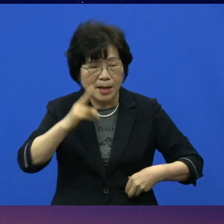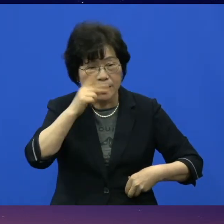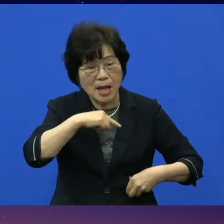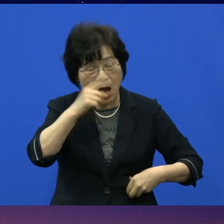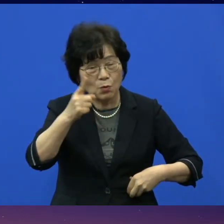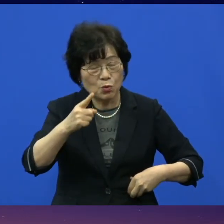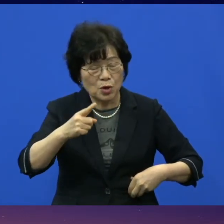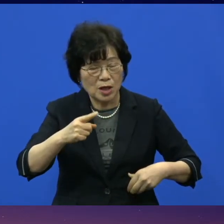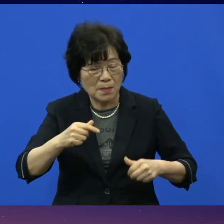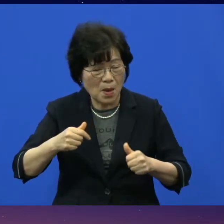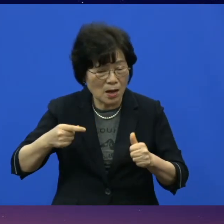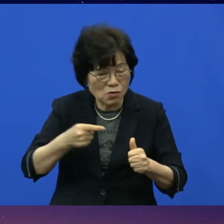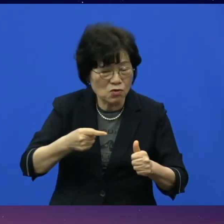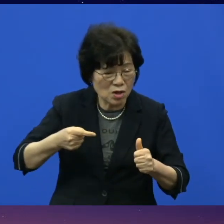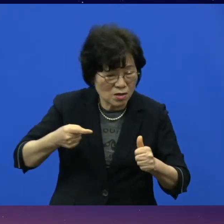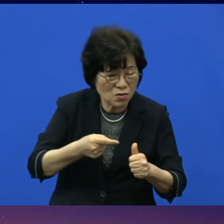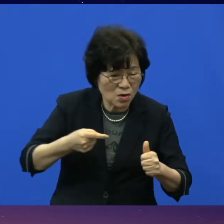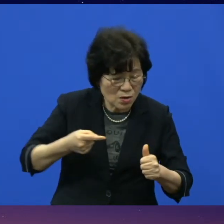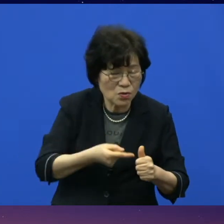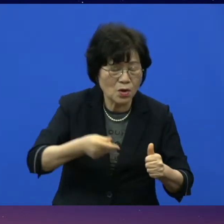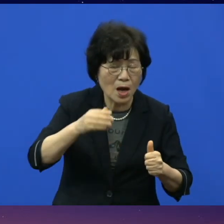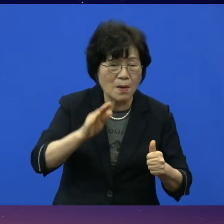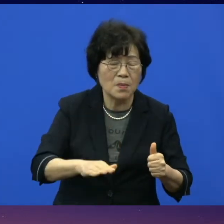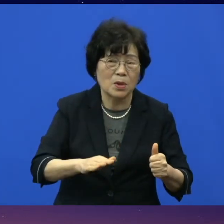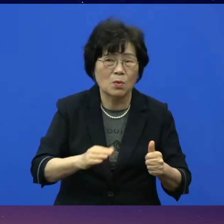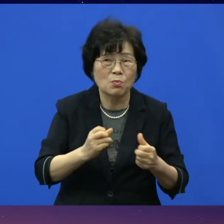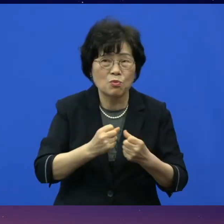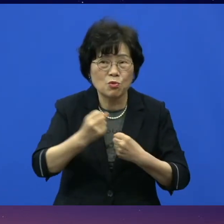해도 거기에 정말 손을